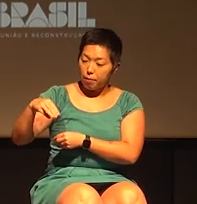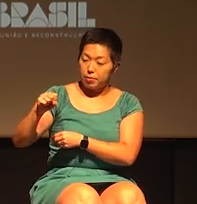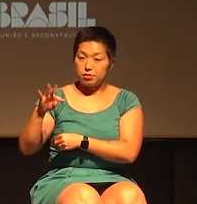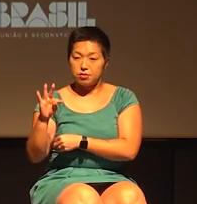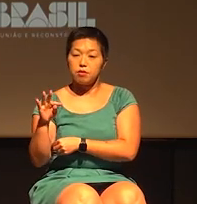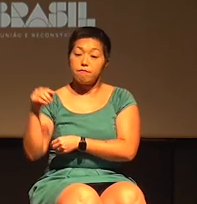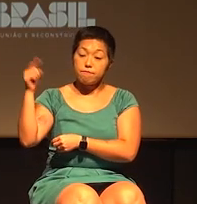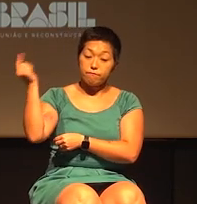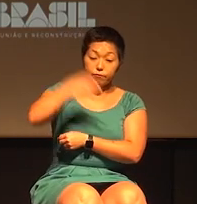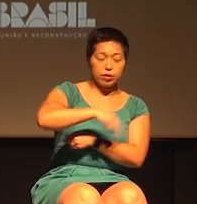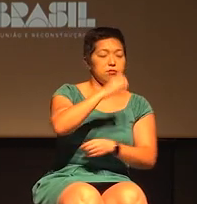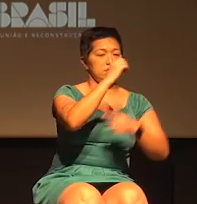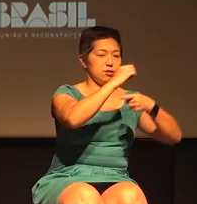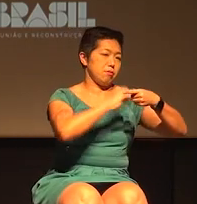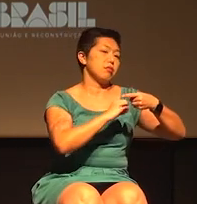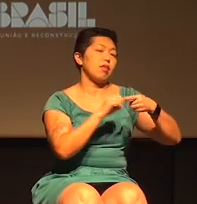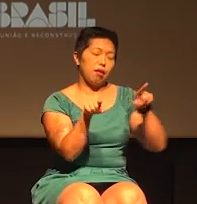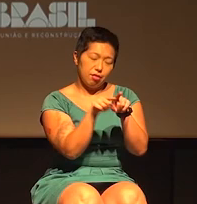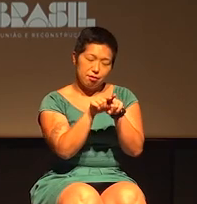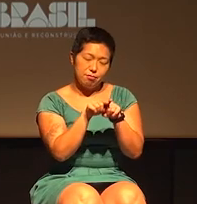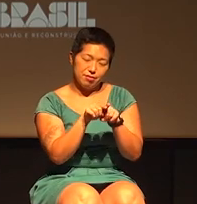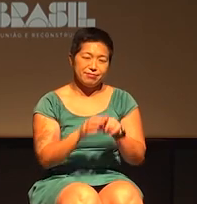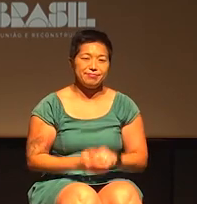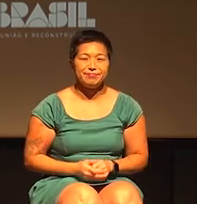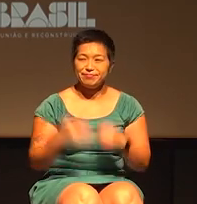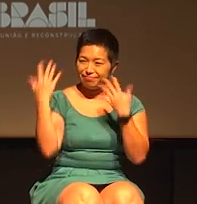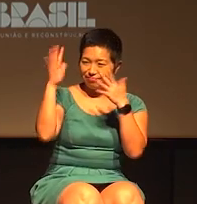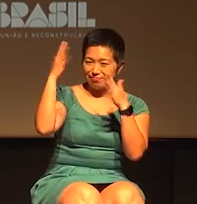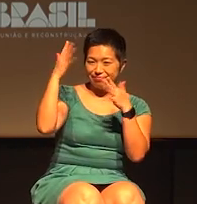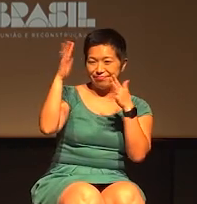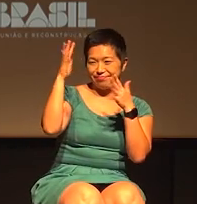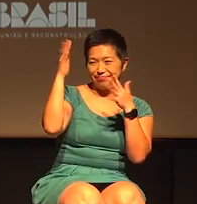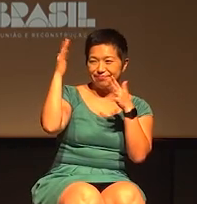enfim é isso primeira parte